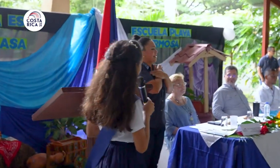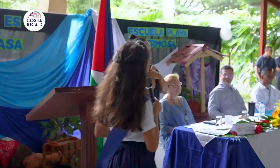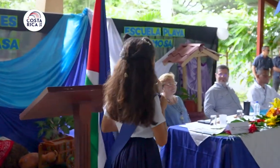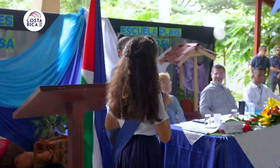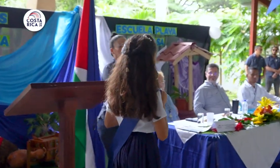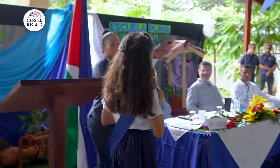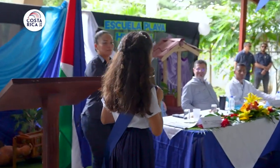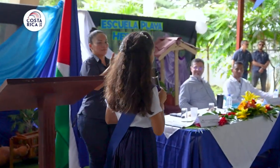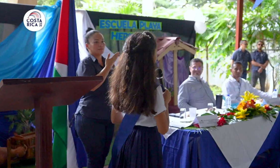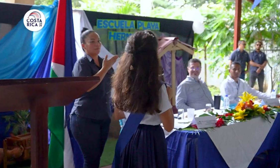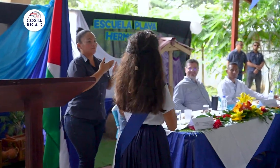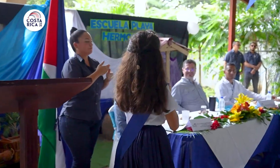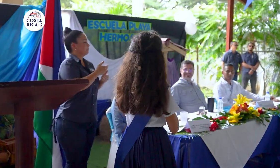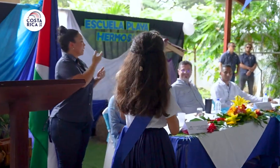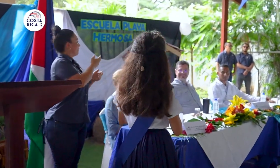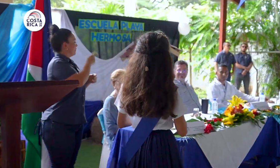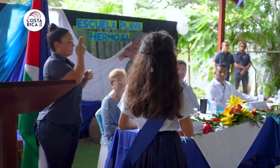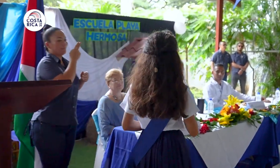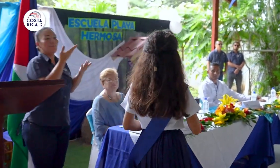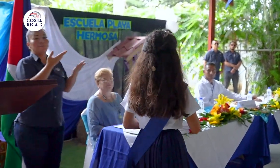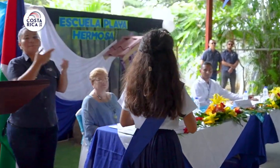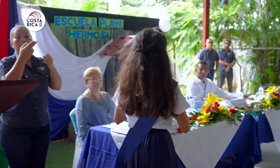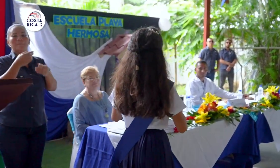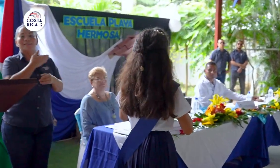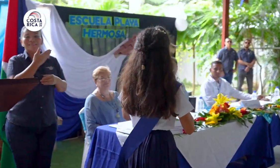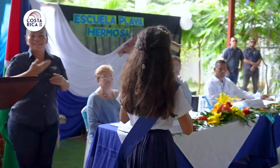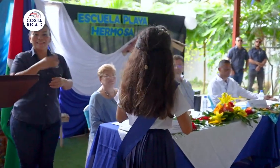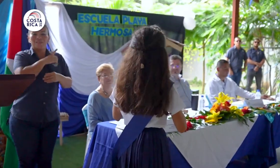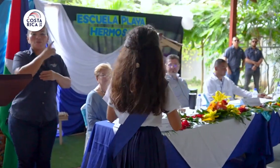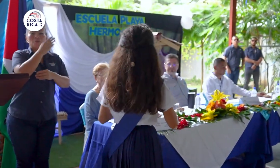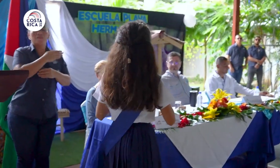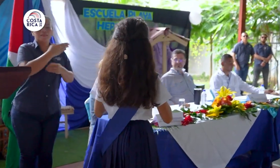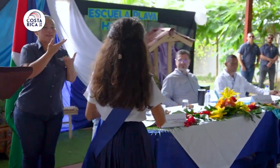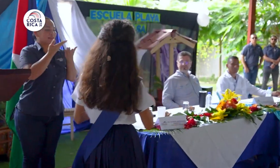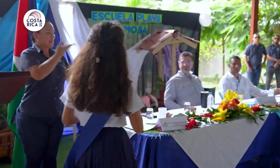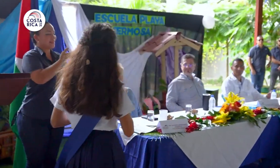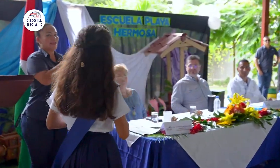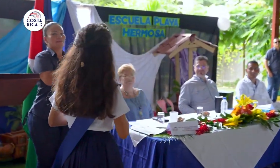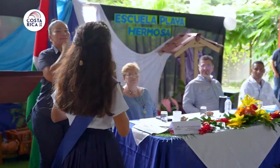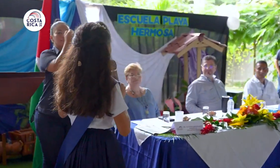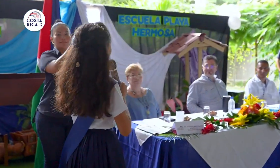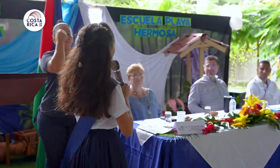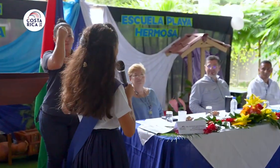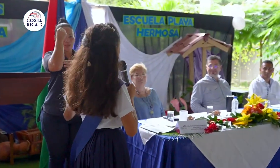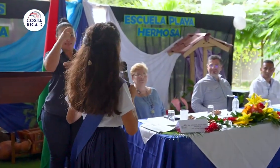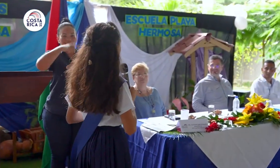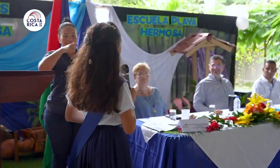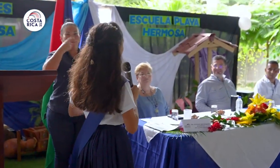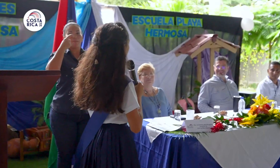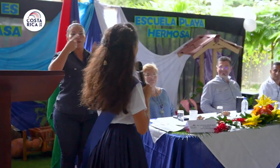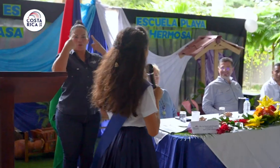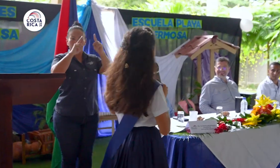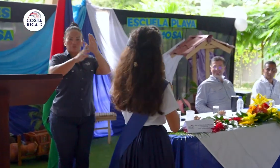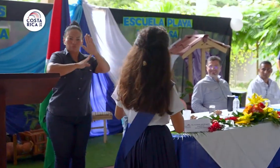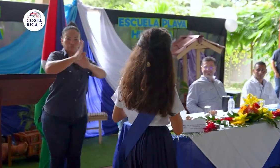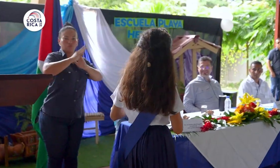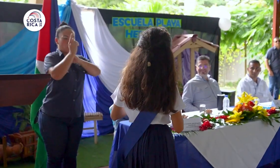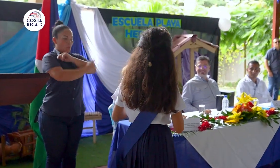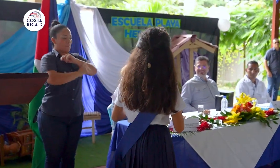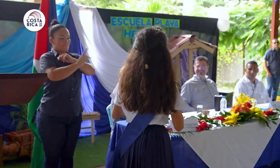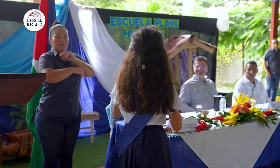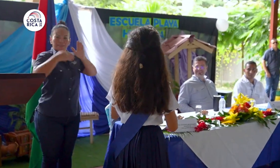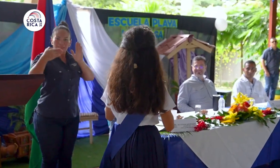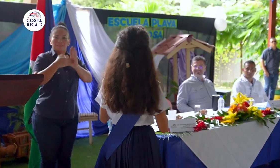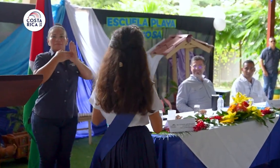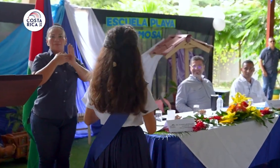gracias, mi ilustre presidente, que Dios lo bendiga y que le dé la sabiduría que necesita para sacar adelante a un país